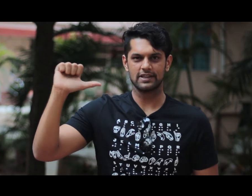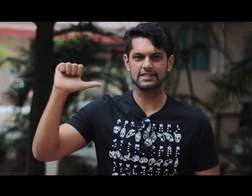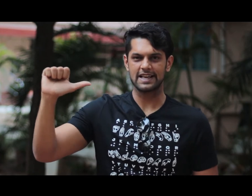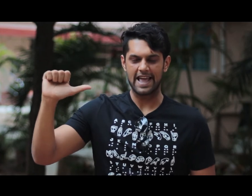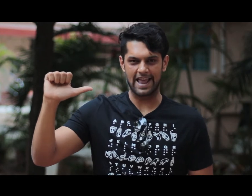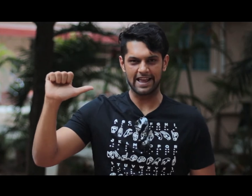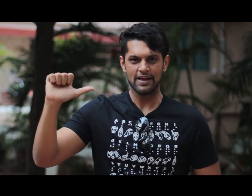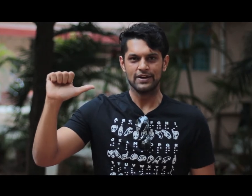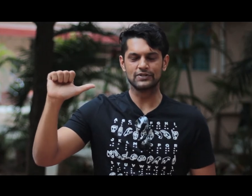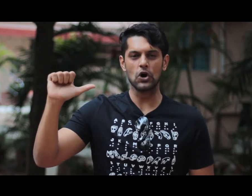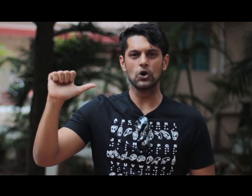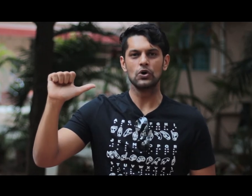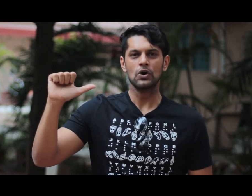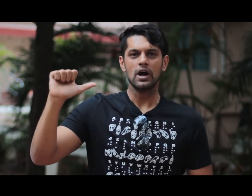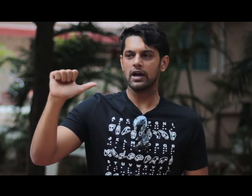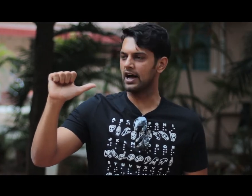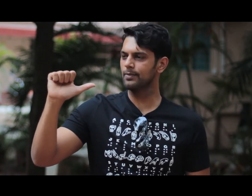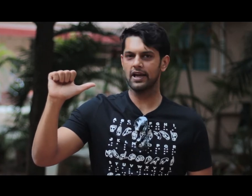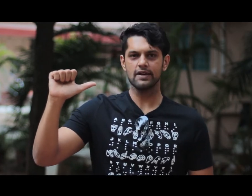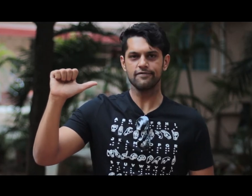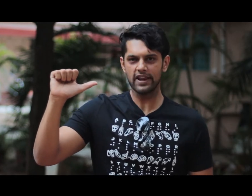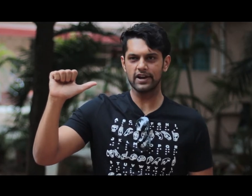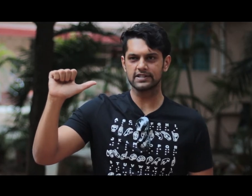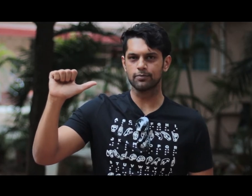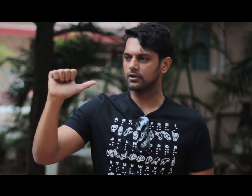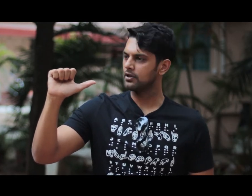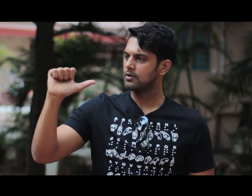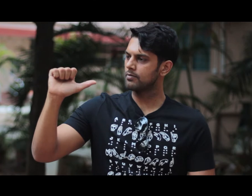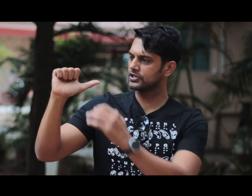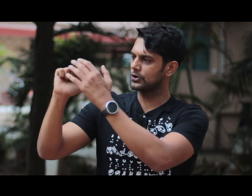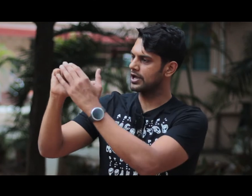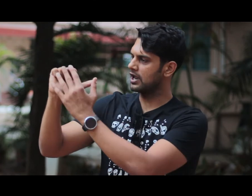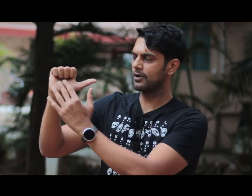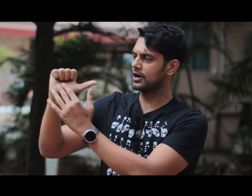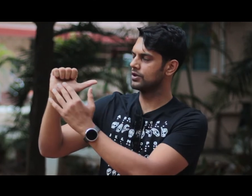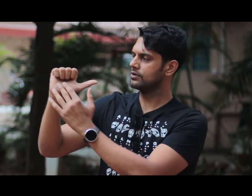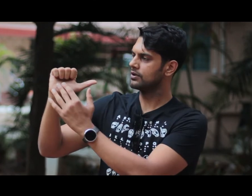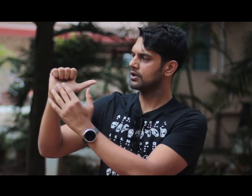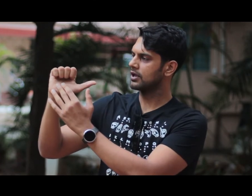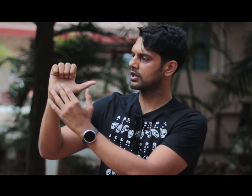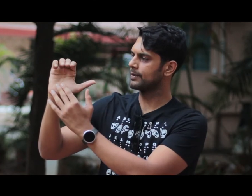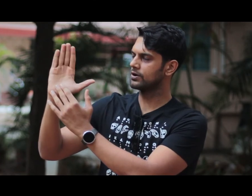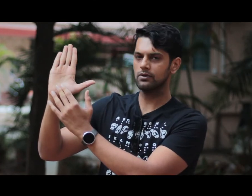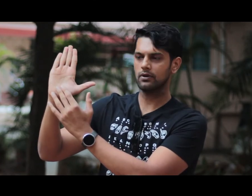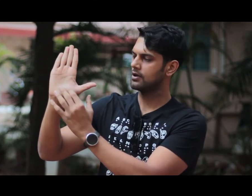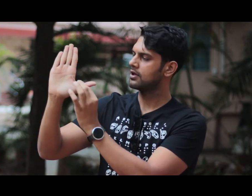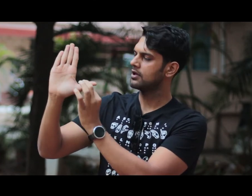ದಟ್ಸ್ ಎ. ಸೊ ಇದಾದಮೇಲೆ ವೆರಿ ವೆರಿ ಸಿಂಪಲ್, ಮಡಚಿರೋ ಎಲ್ಲ ಬೆರಳನ್ನು ಎತ್ತಬೇಕು,